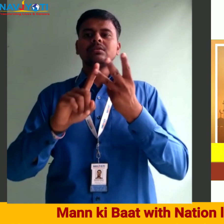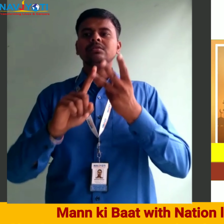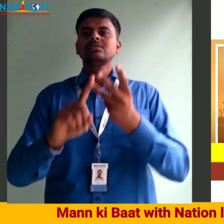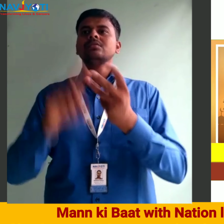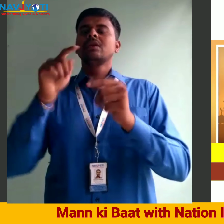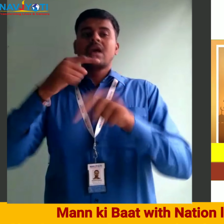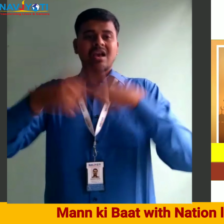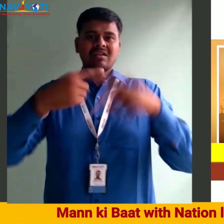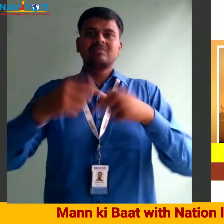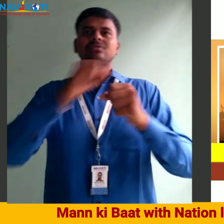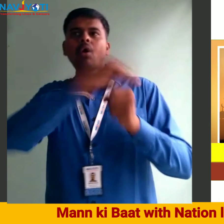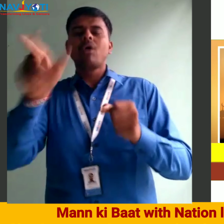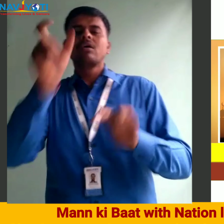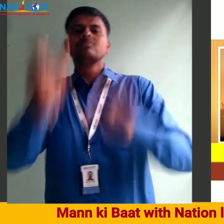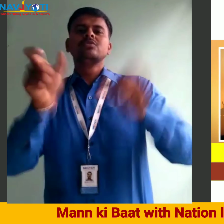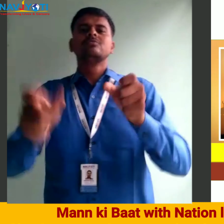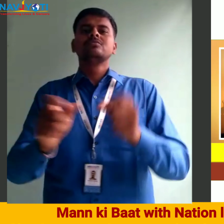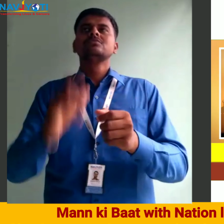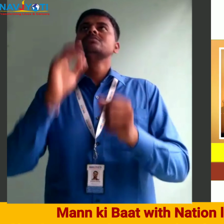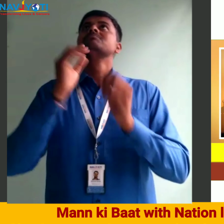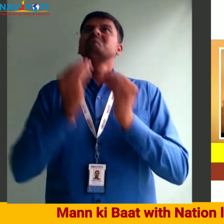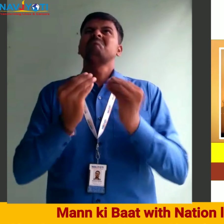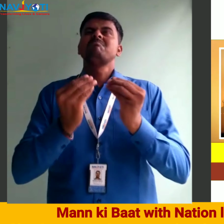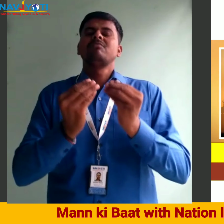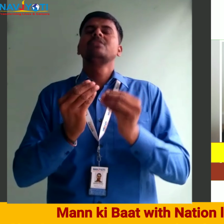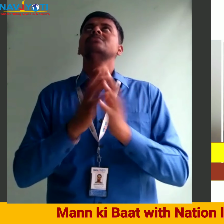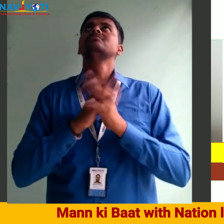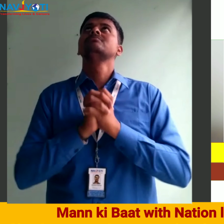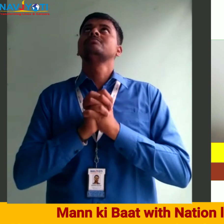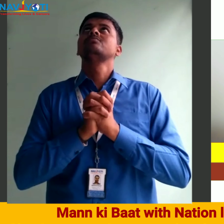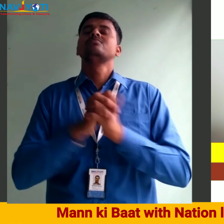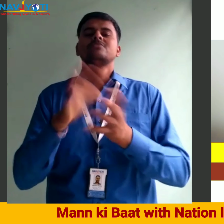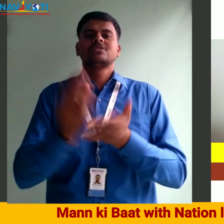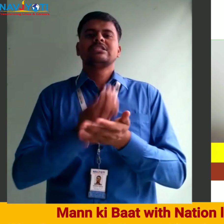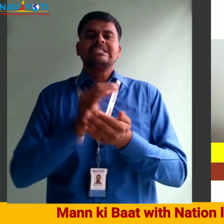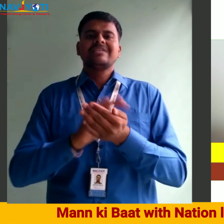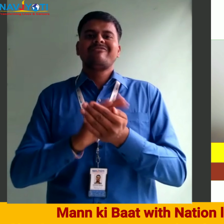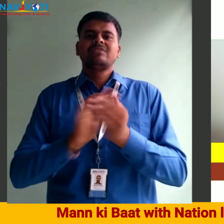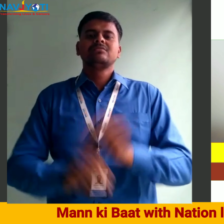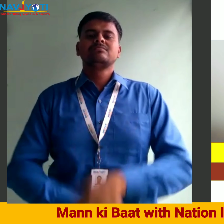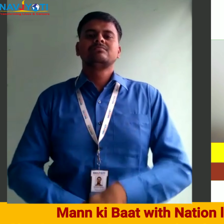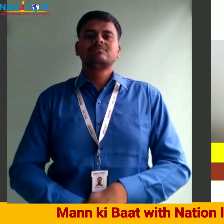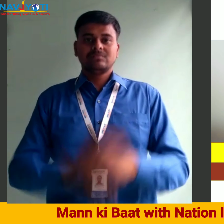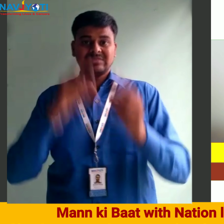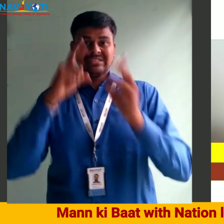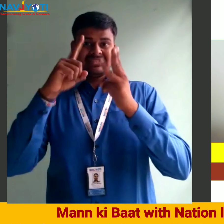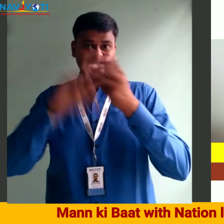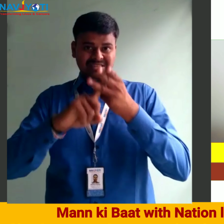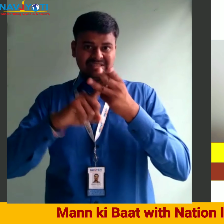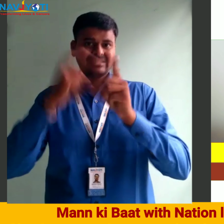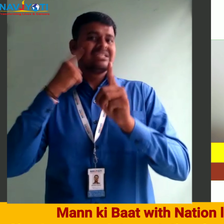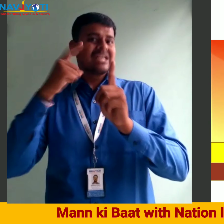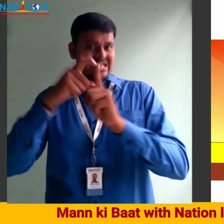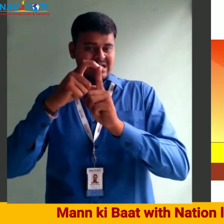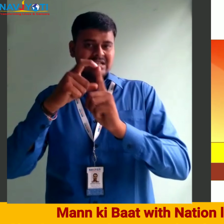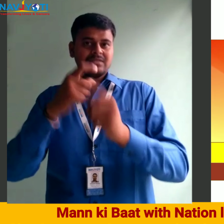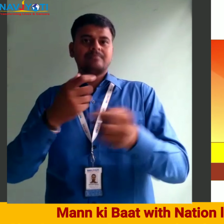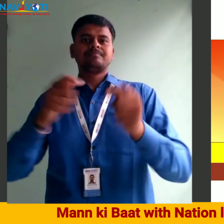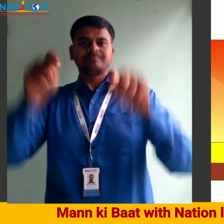गई है, तो हमारे सामने अवसर है इस रमजान को संयम, सद्भावना,